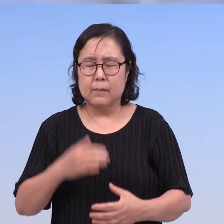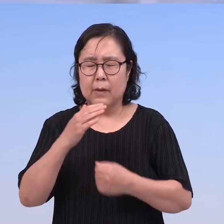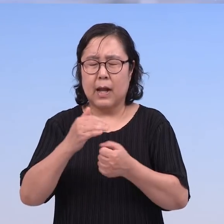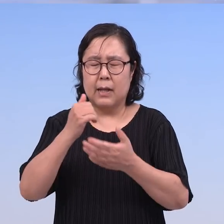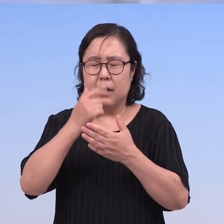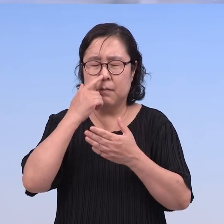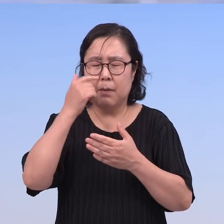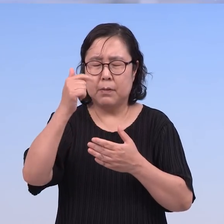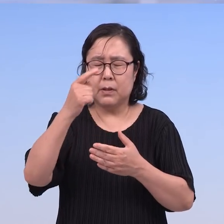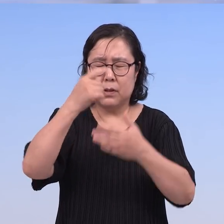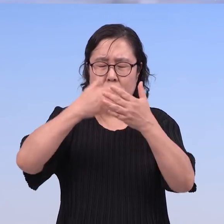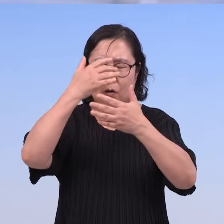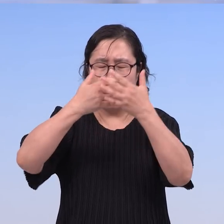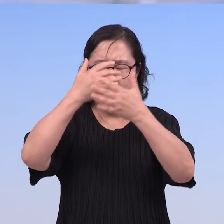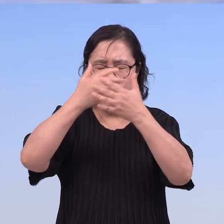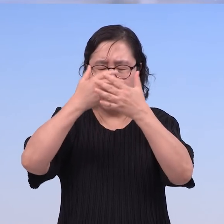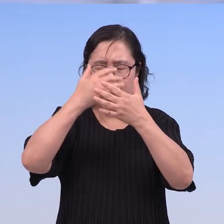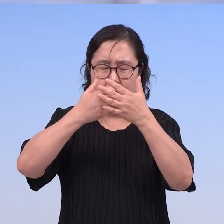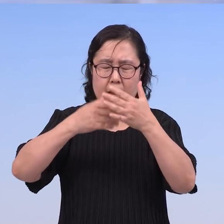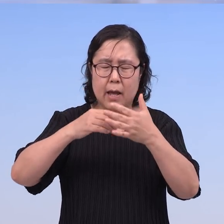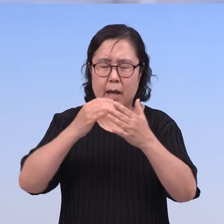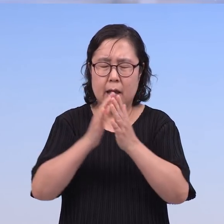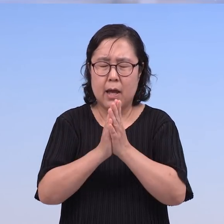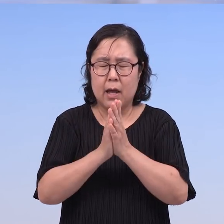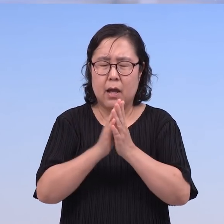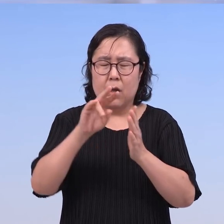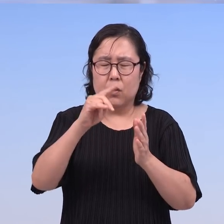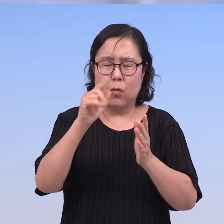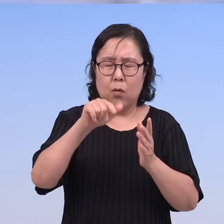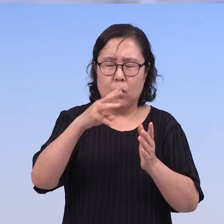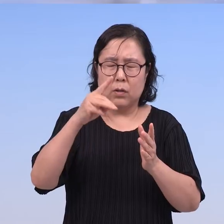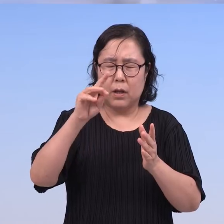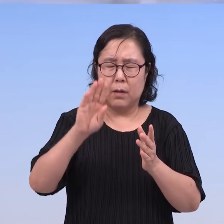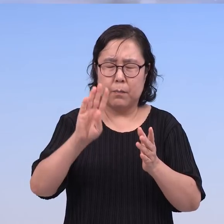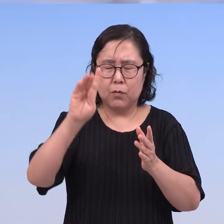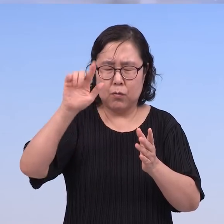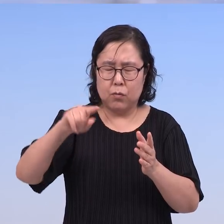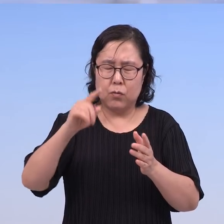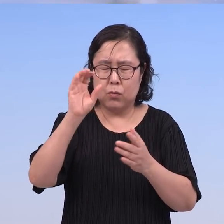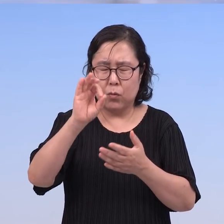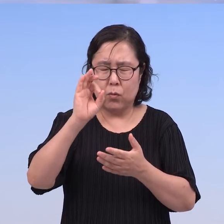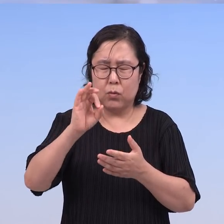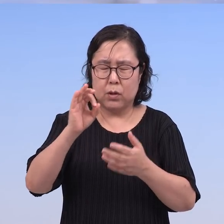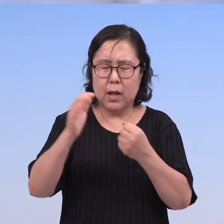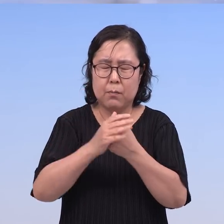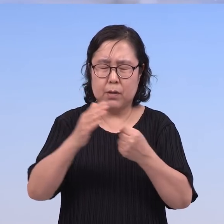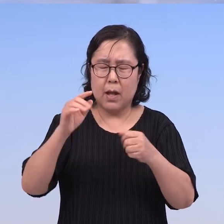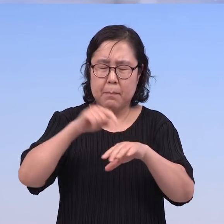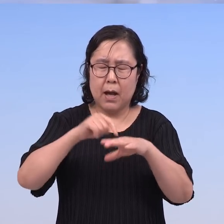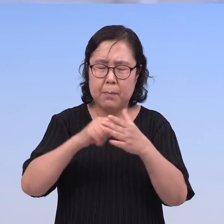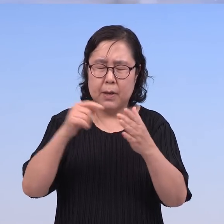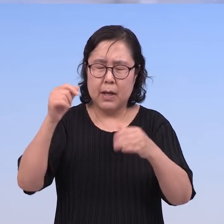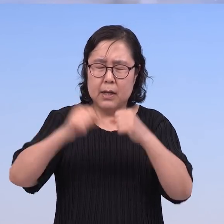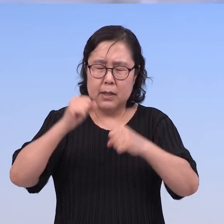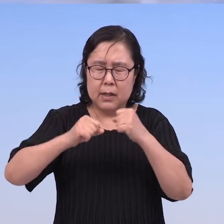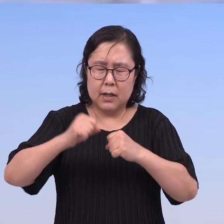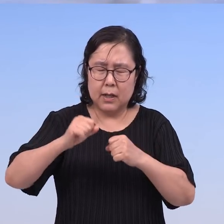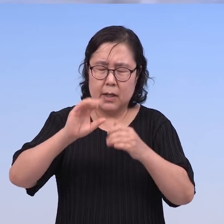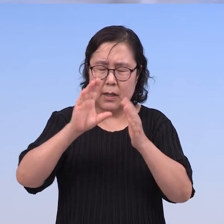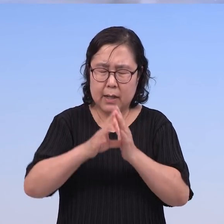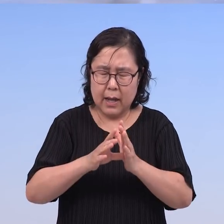하나님 아버지, 그 영화의 독립군 초심을 잃어버리고 돈을 밝히고 다른 것으로 마음이 흔들릴 때마다